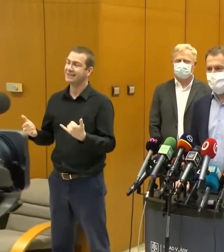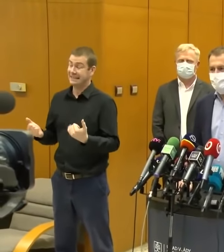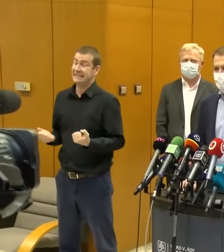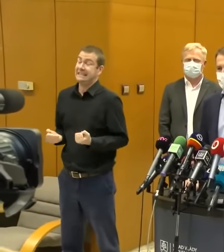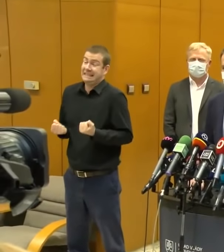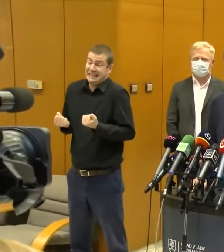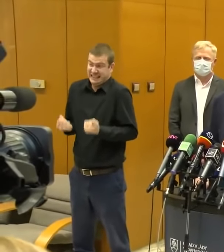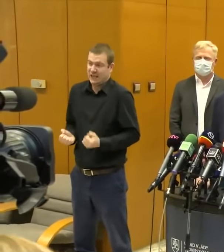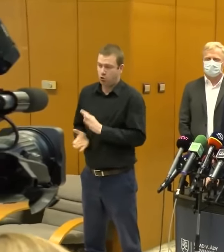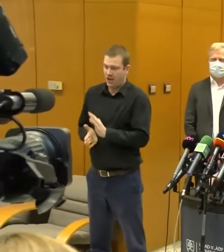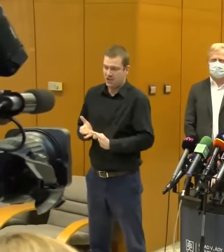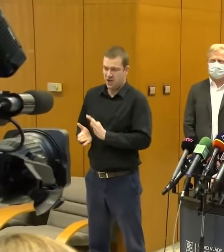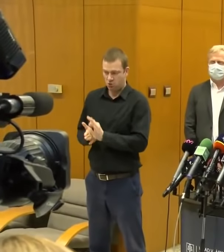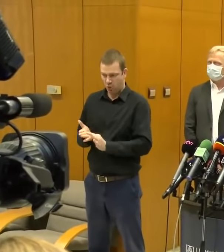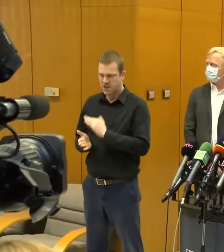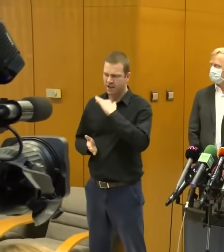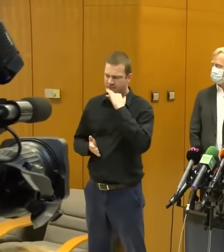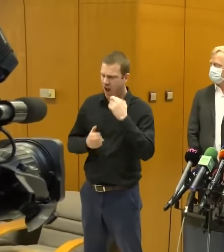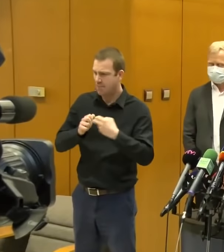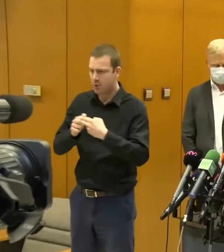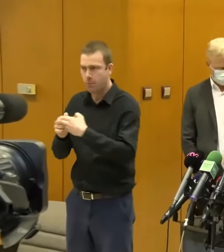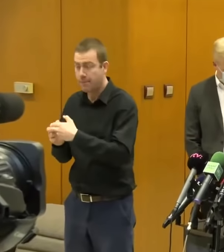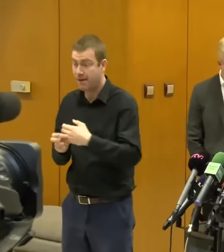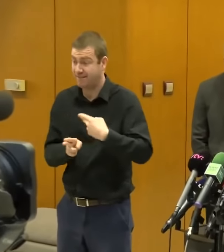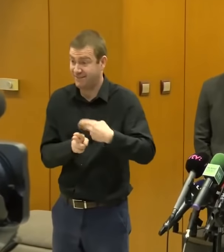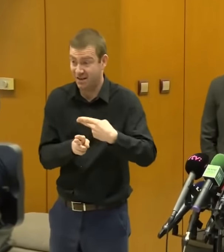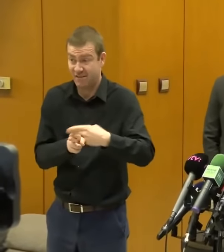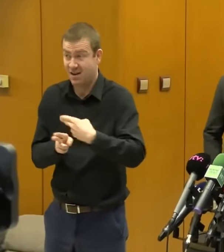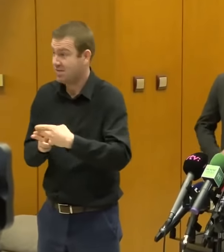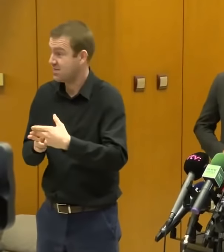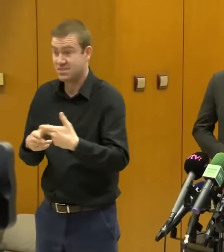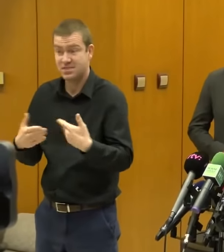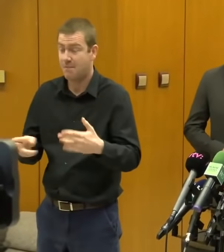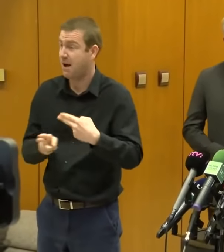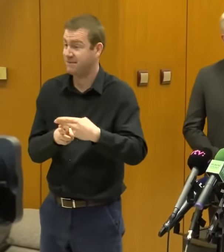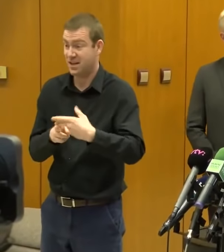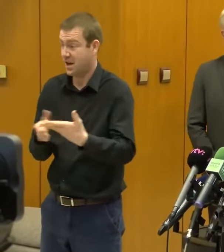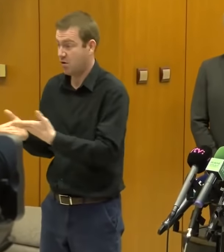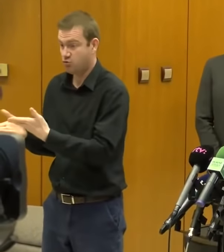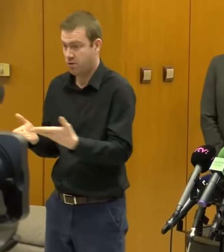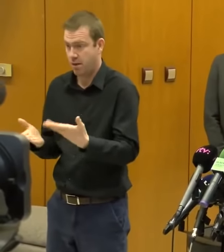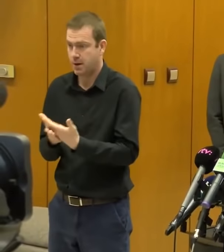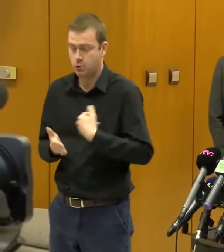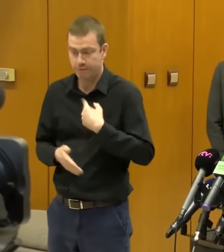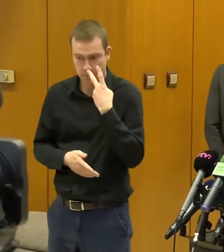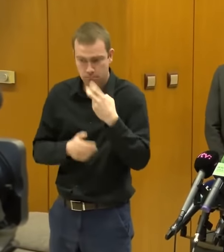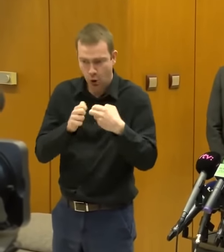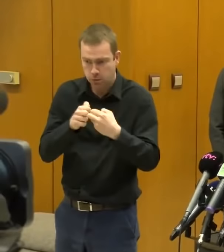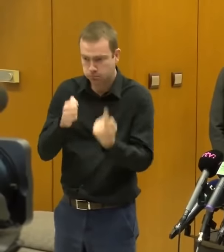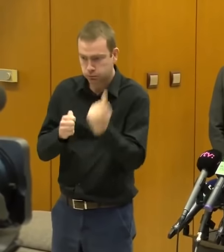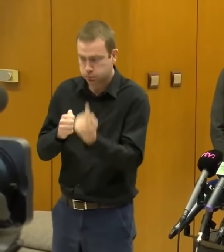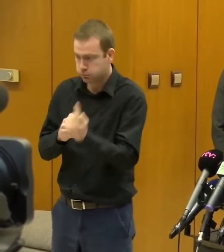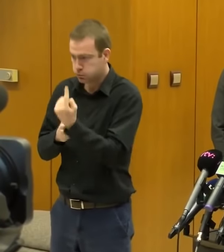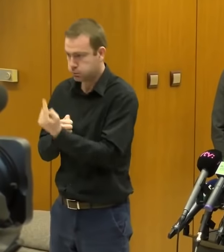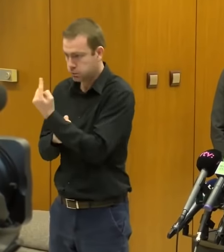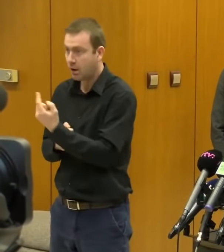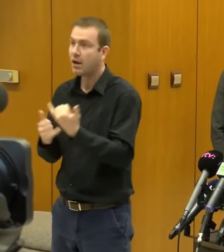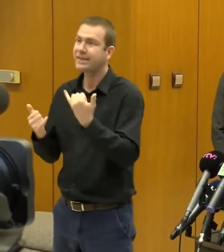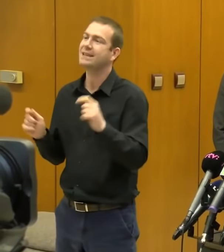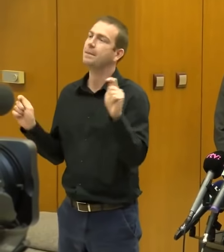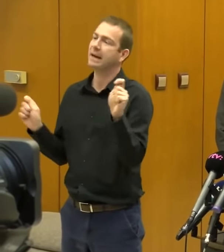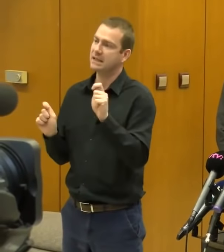situácie, vzhľadom na množstvo neriešených problémov ešte pokračuje, ale teda urobili sme si dnes, ale teda teraz prestávku,